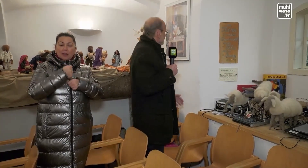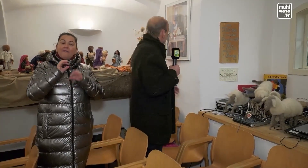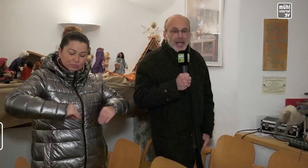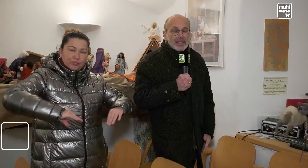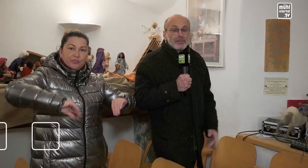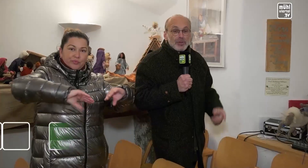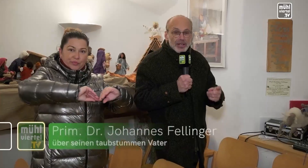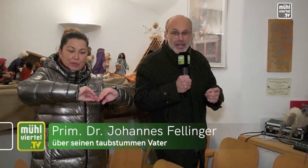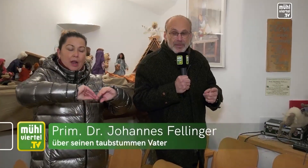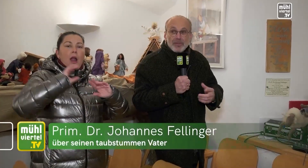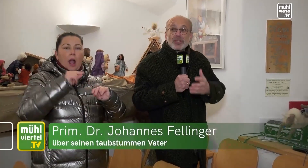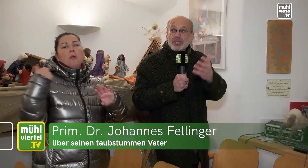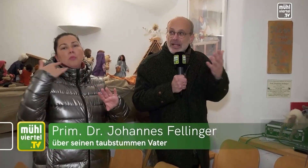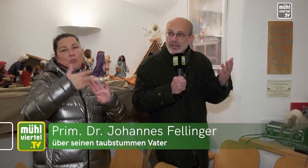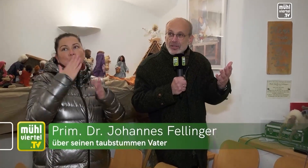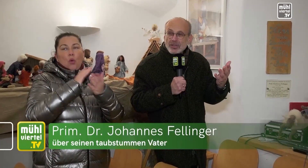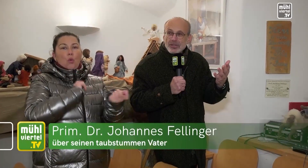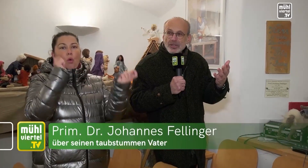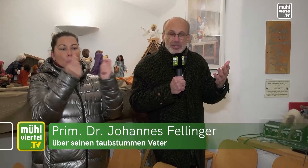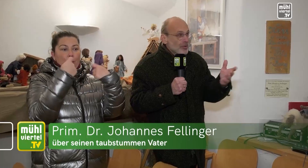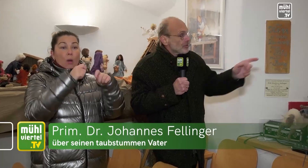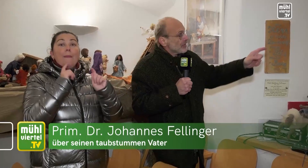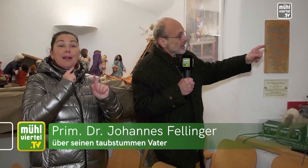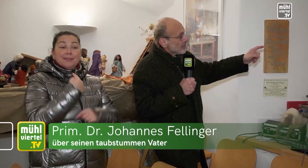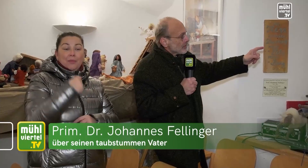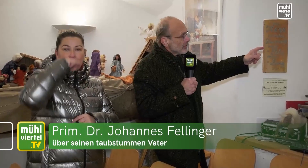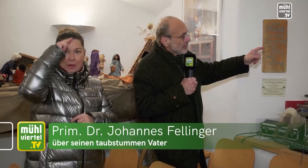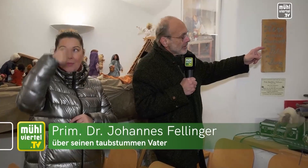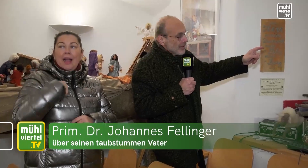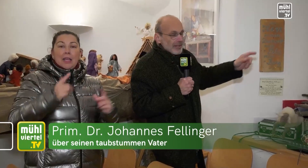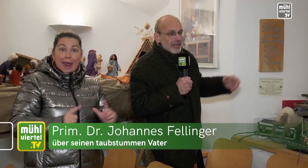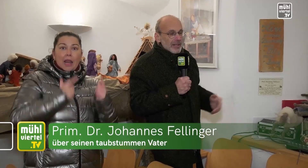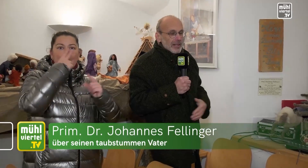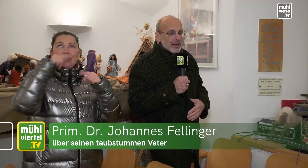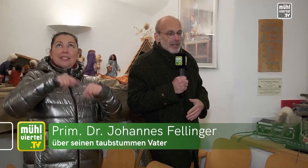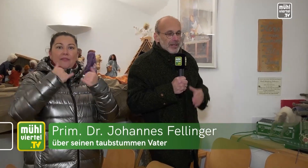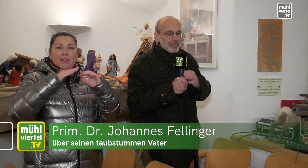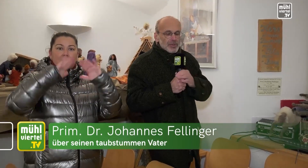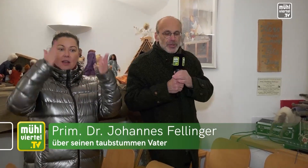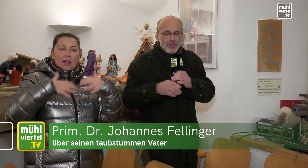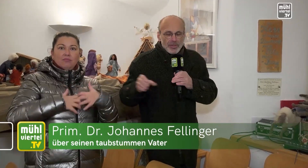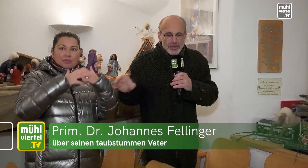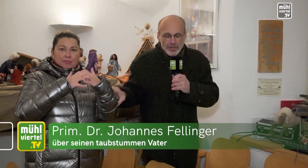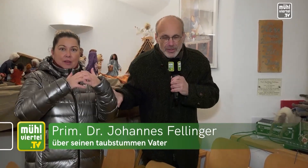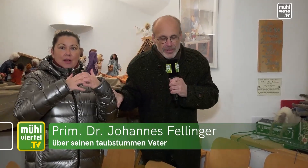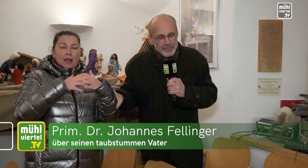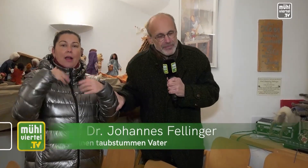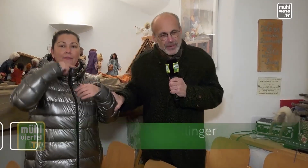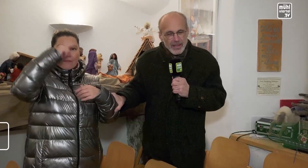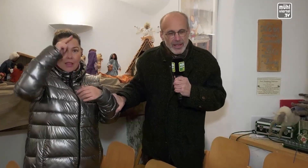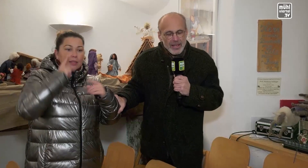hat. Er hat aber noch erlebt, was entstanden ist und hat da gesagt zu mir draußen, hat mir so genommen und hat